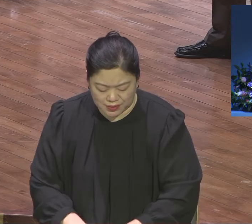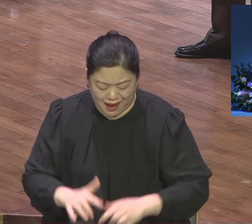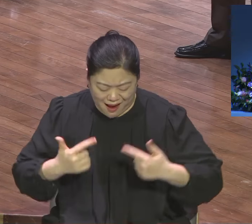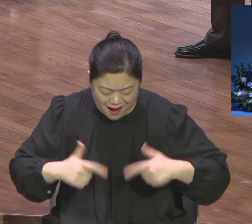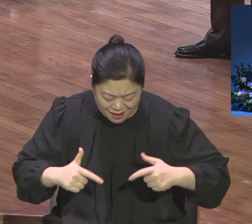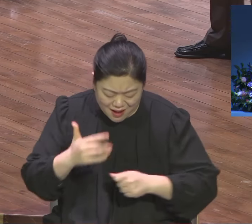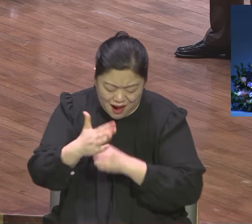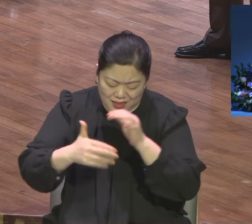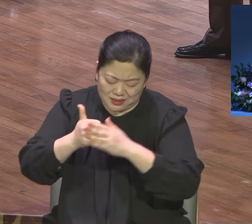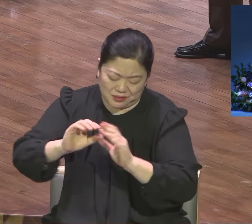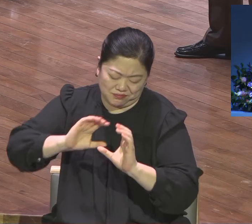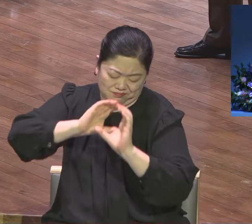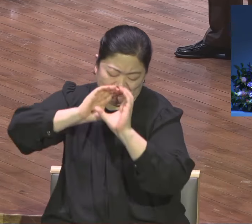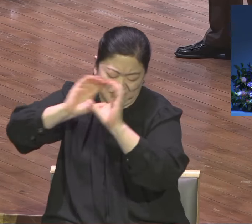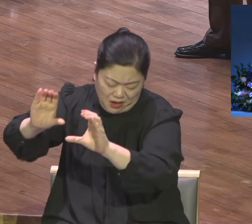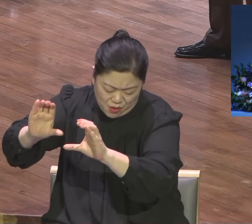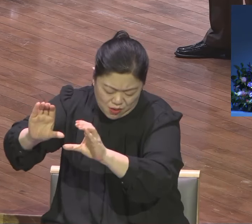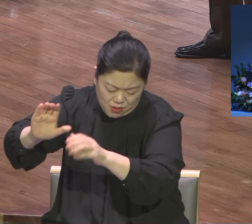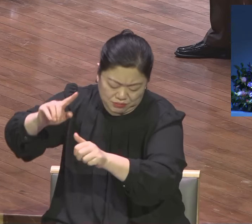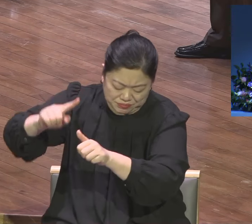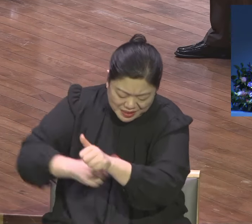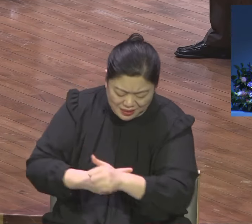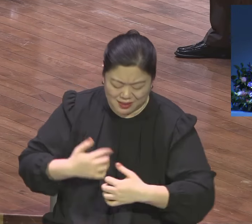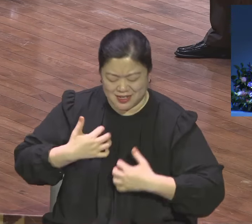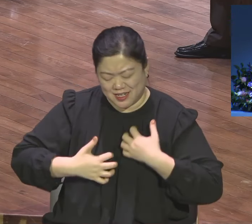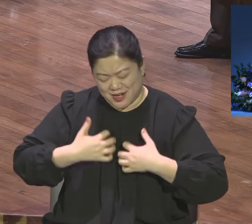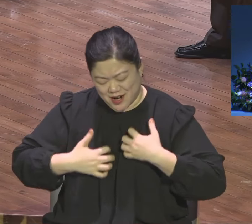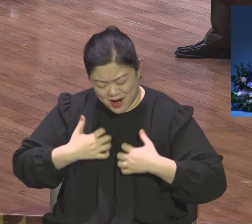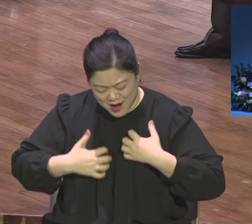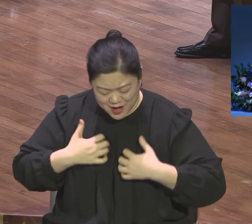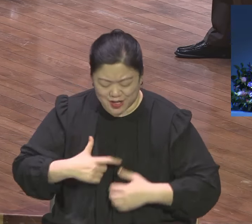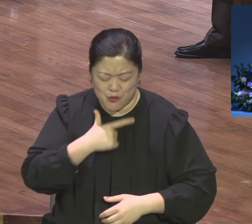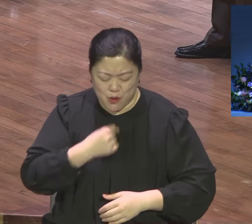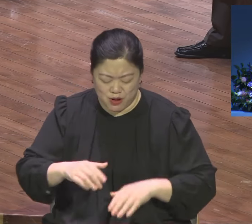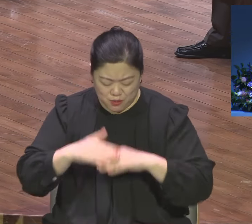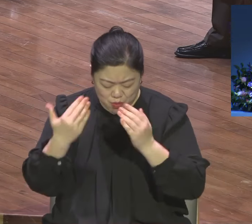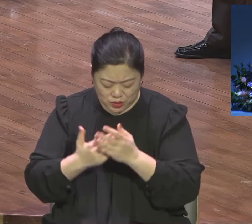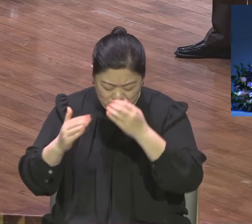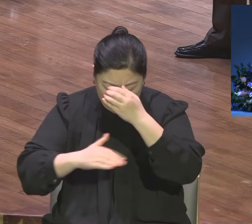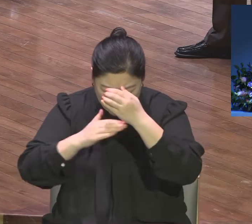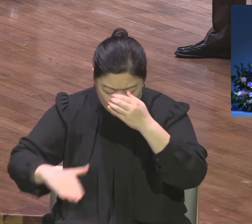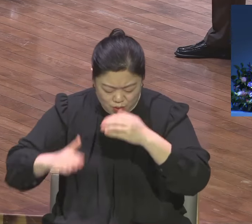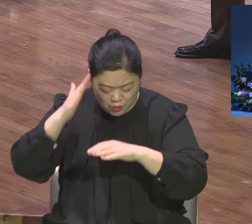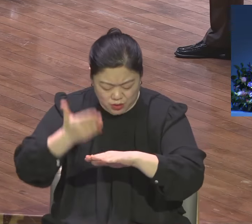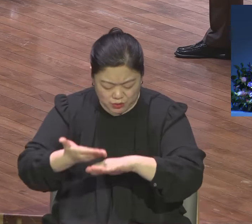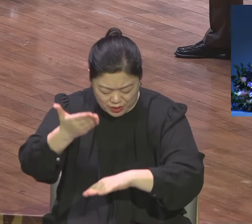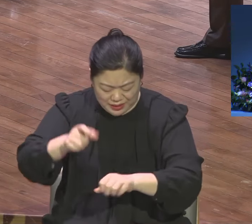신앙생활을 누리며 삼운동의 주역이 되길 원하는 예원의 성도들과